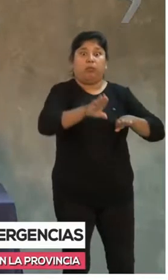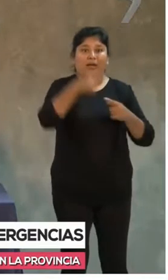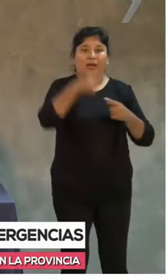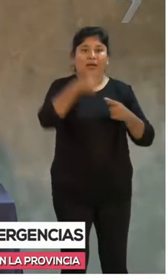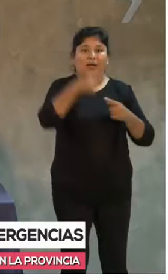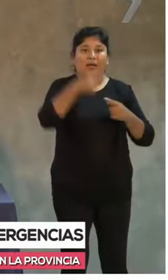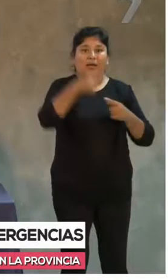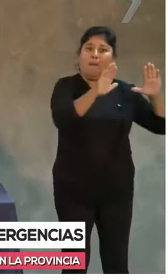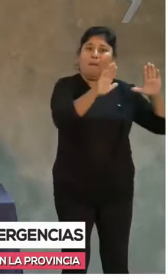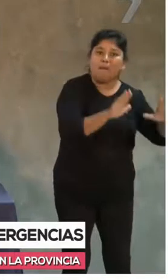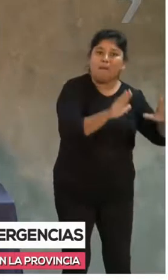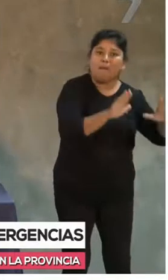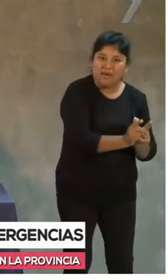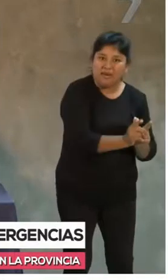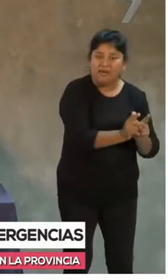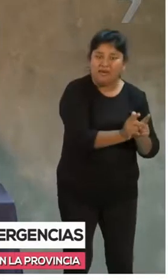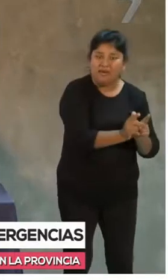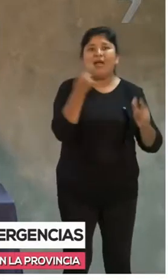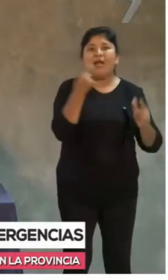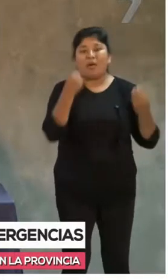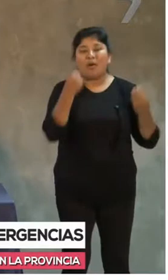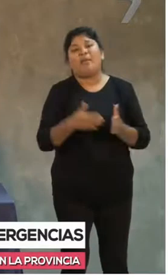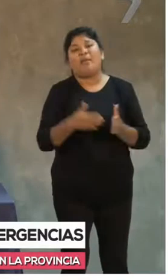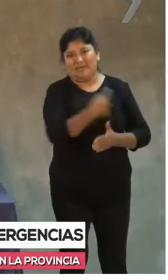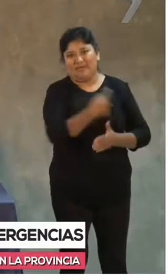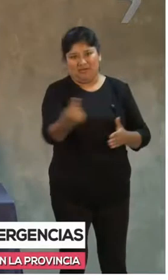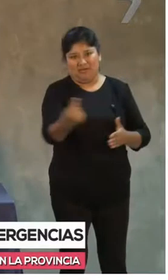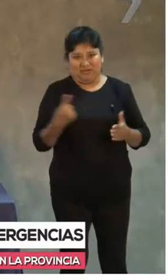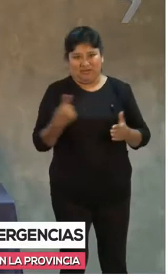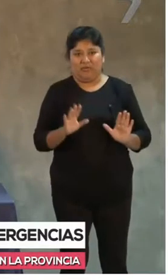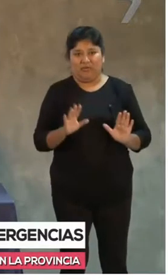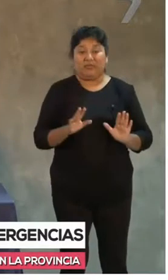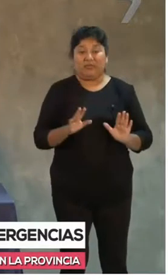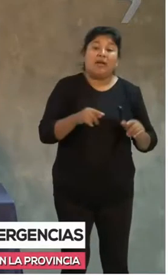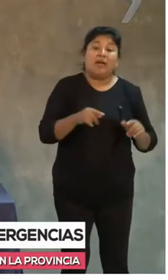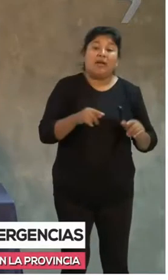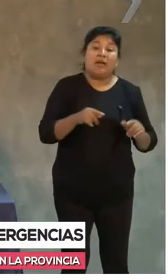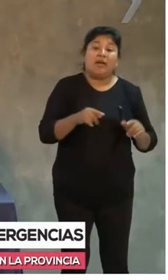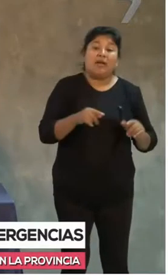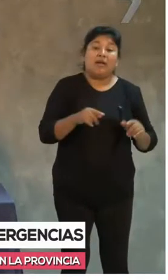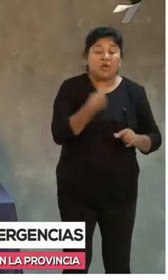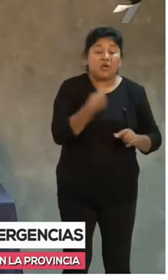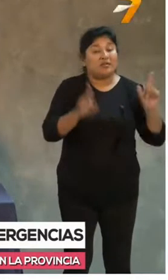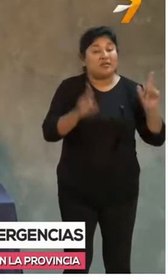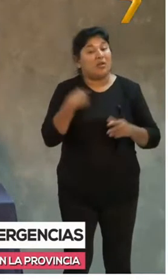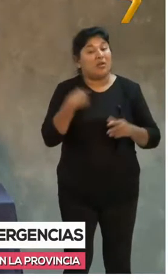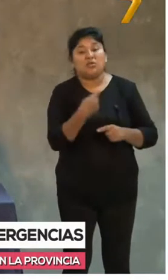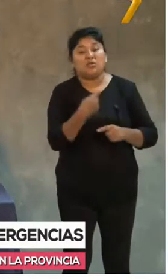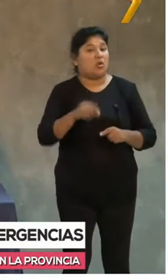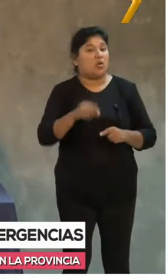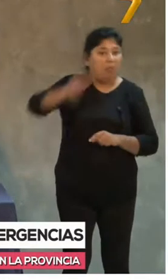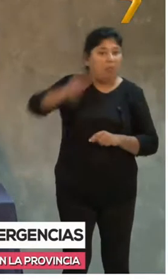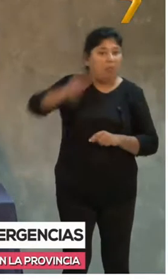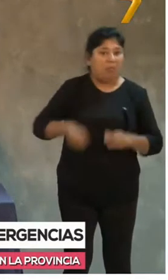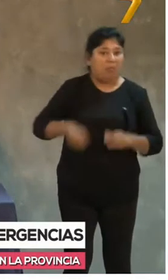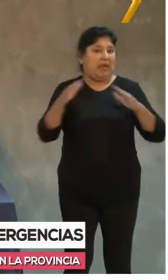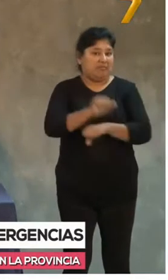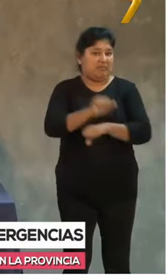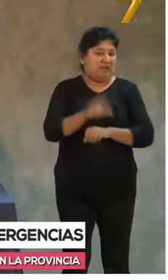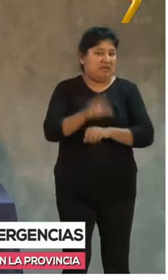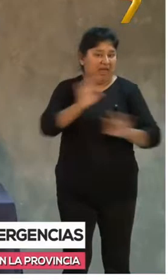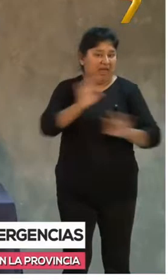indicaciones, posiblemente en algún momento pasemos a tener muchos casos de golpe y eso puede llegar a ser realmente muy